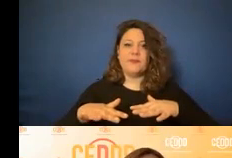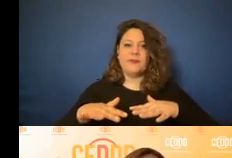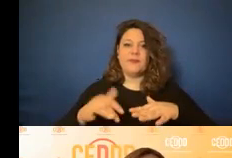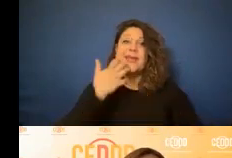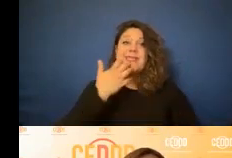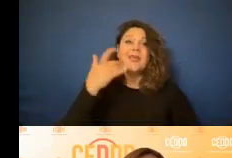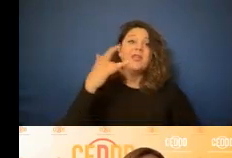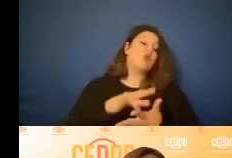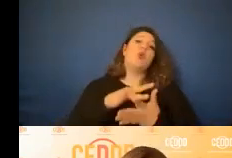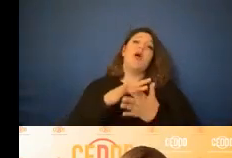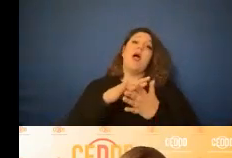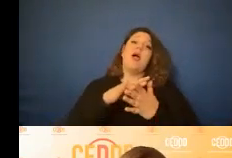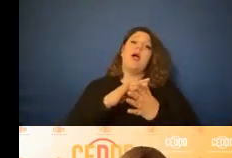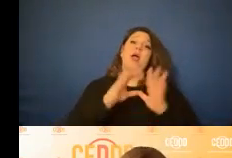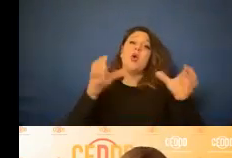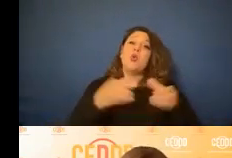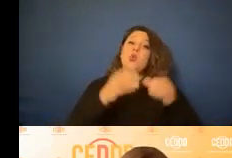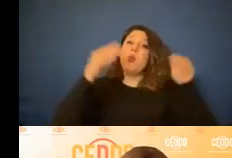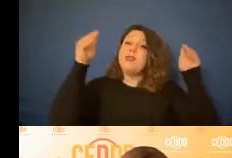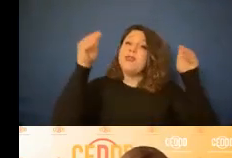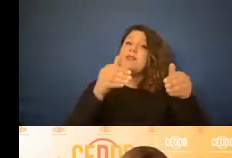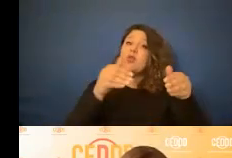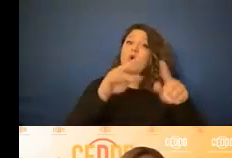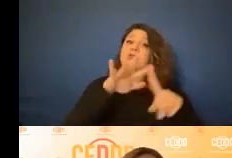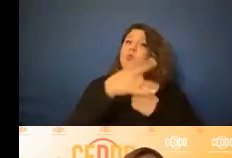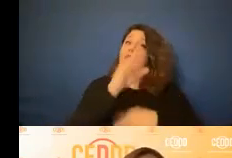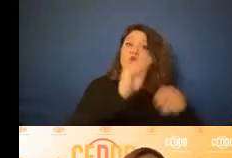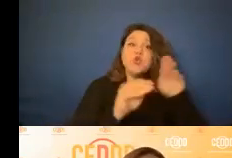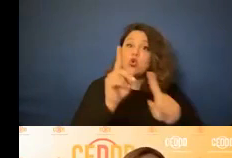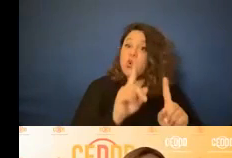grupal, ¿vale? Y especializada la situación, pues